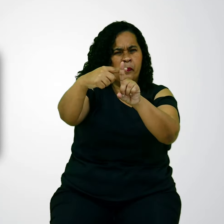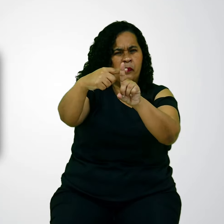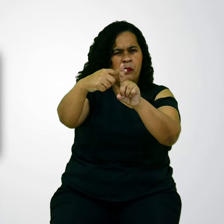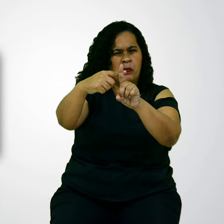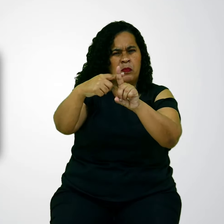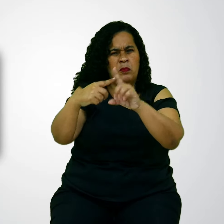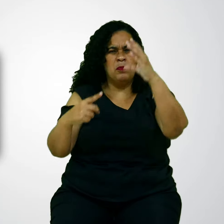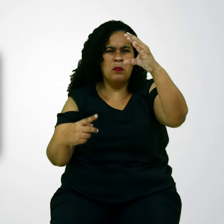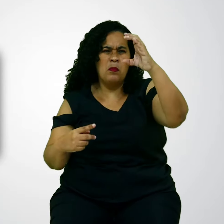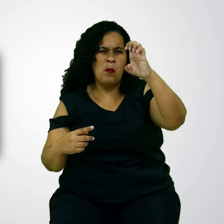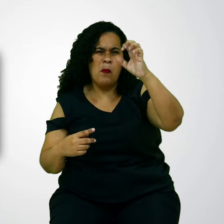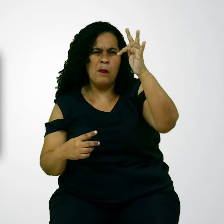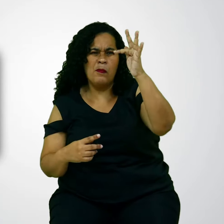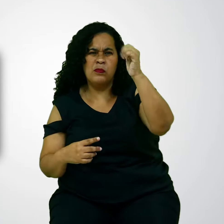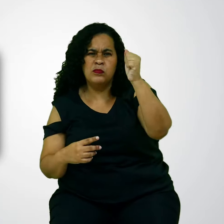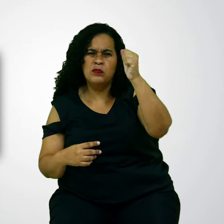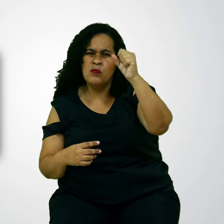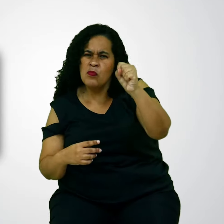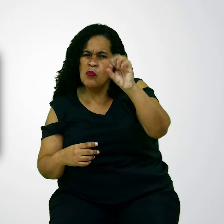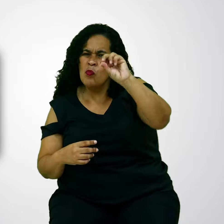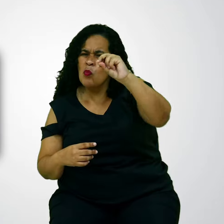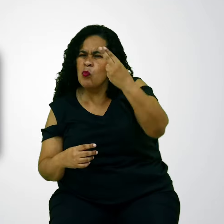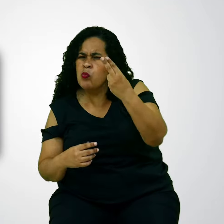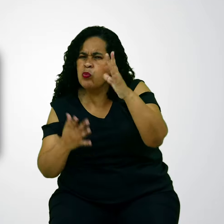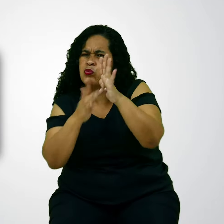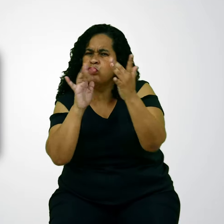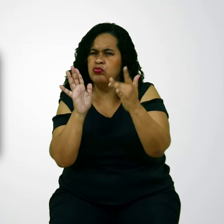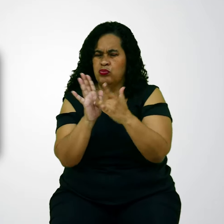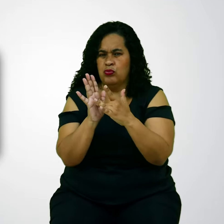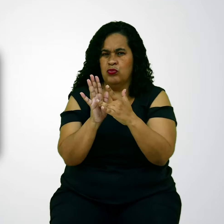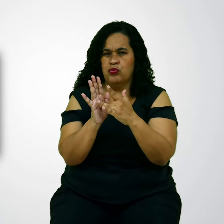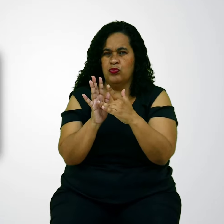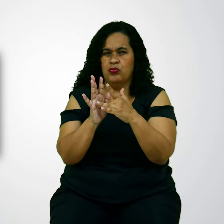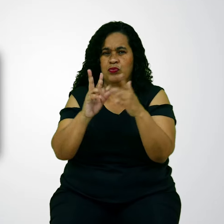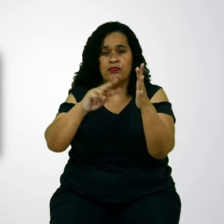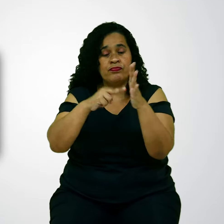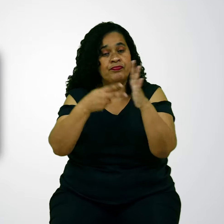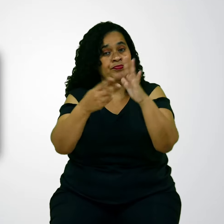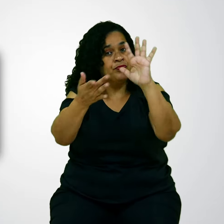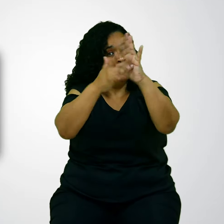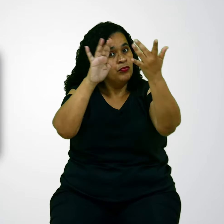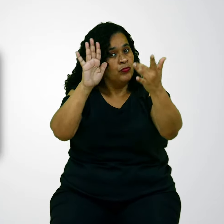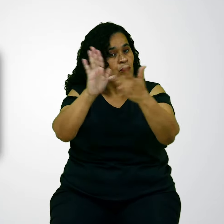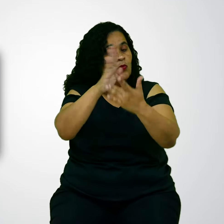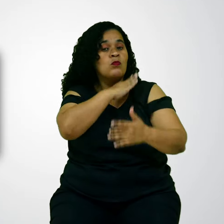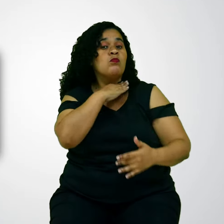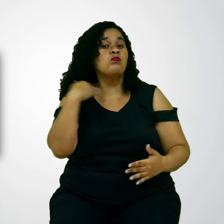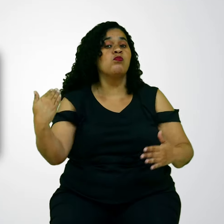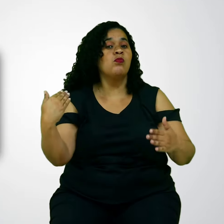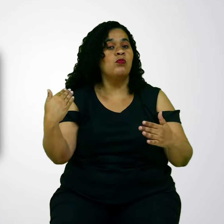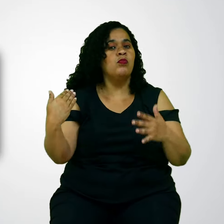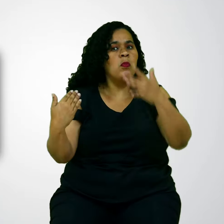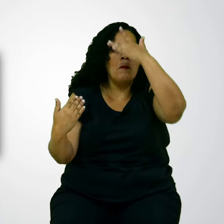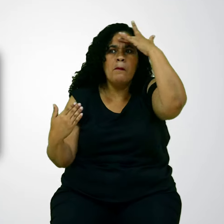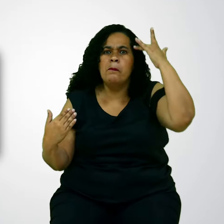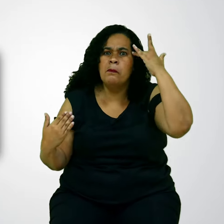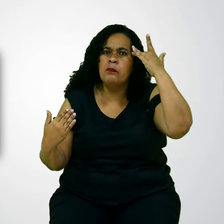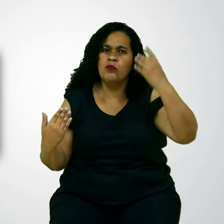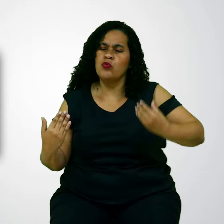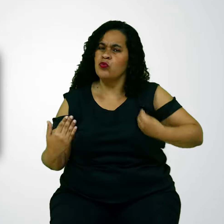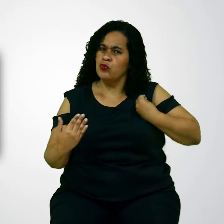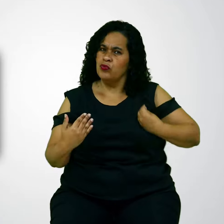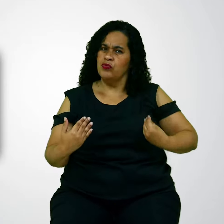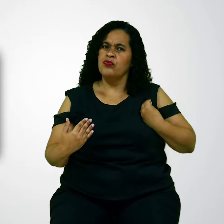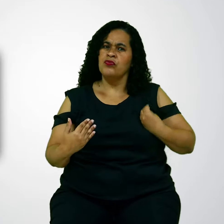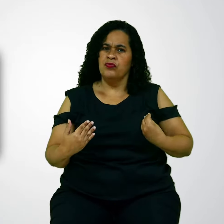Cristo? Cristo morre pela igreja. E o ministério de louvor só tem sentido se estiver na igreja.